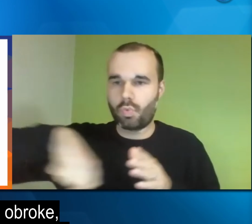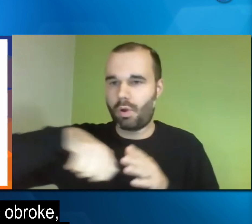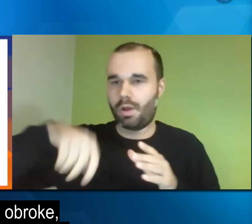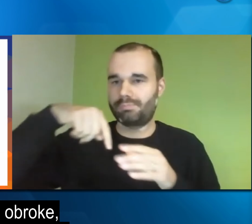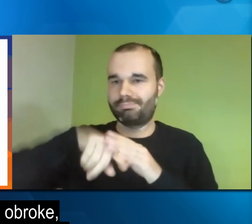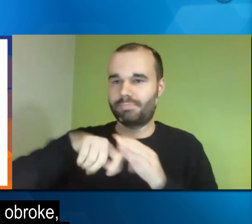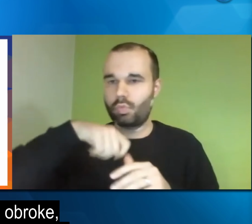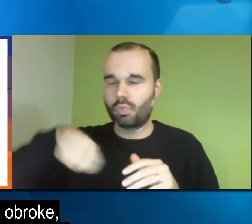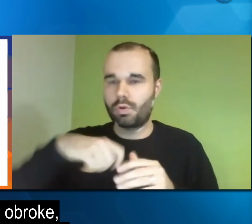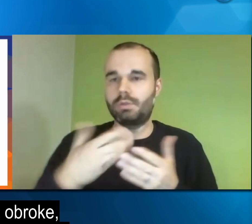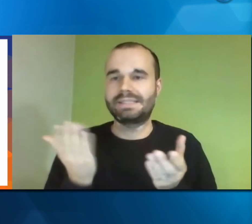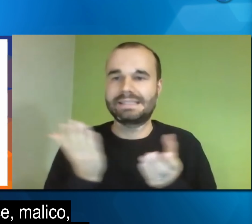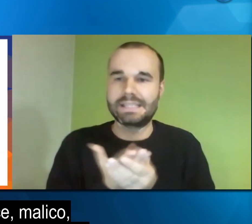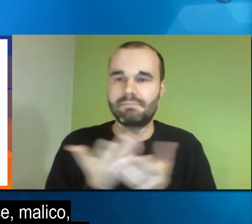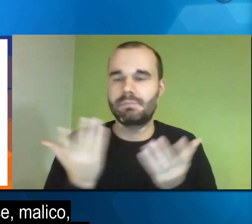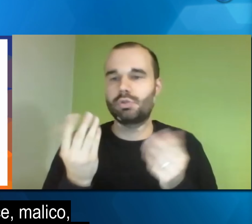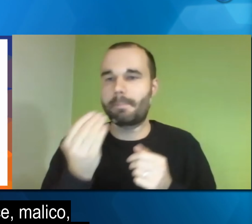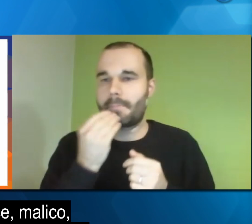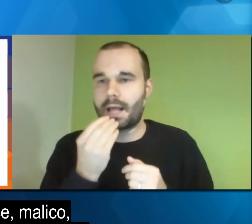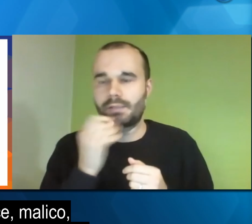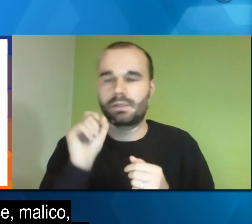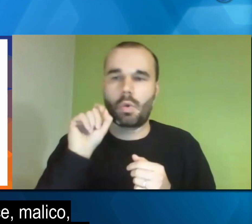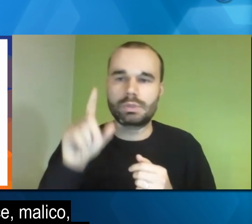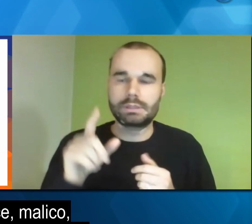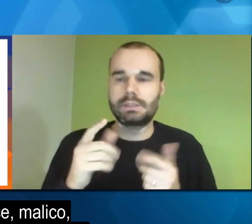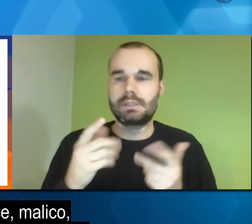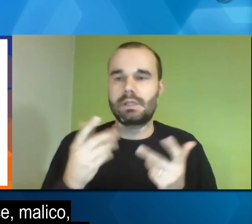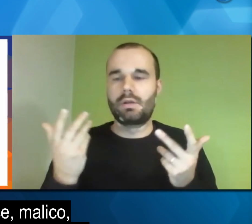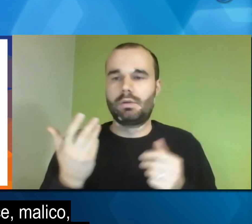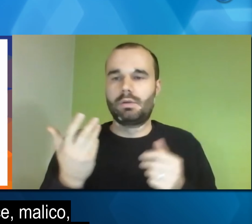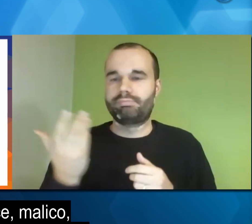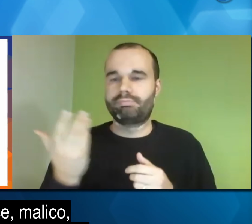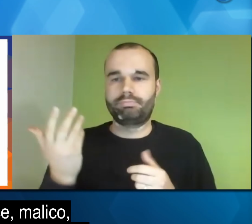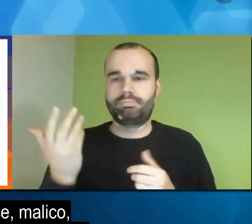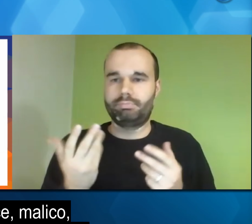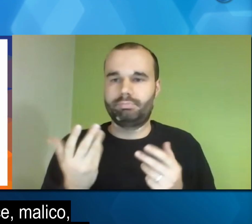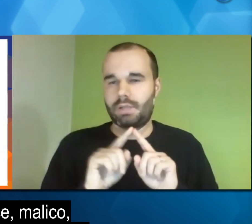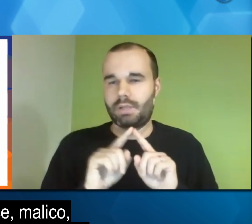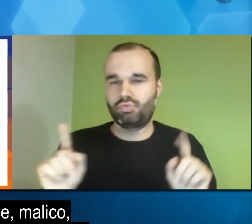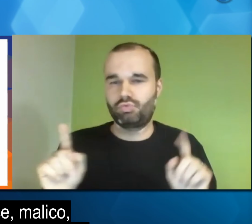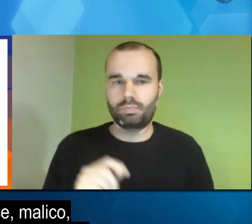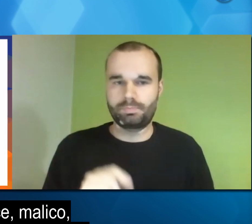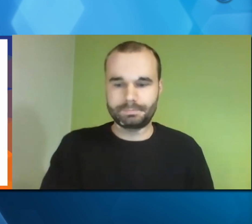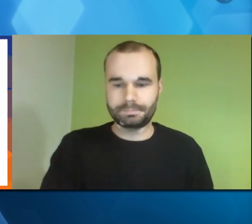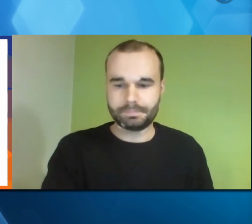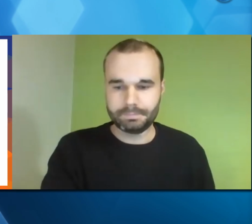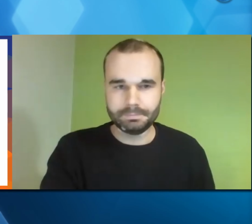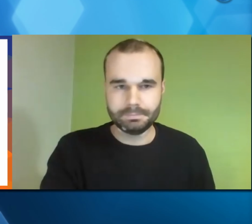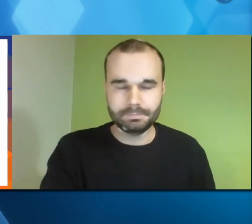potem razvažajo v šole in vrtce, torej malica, kosilo, vse, kar